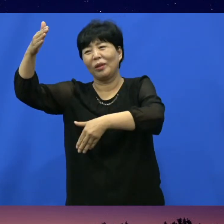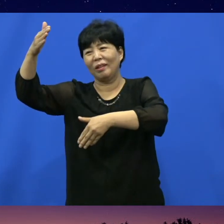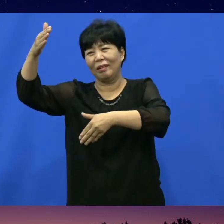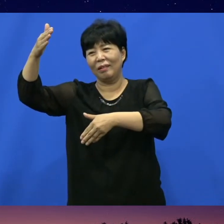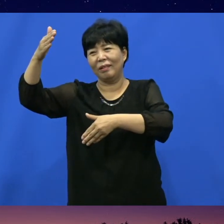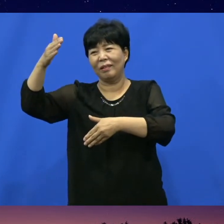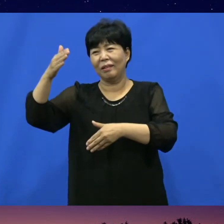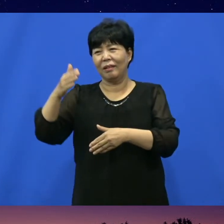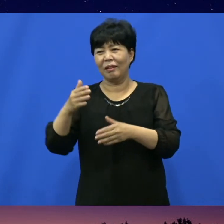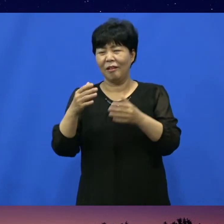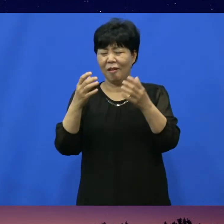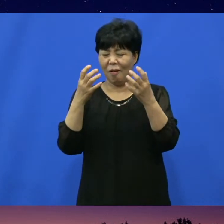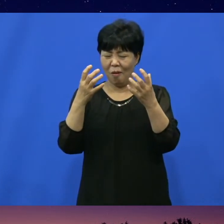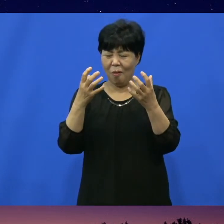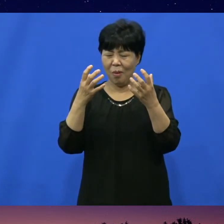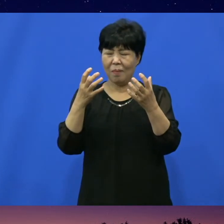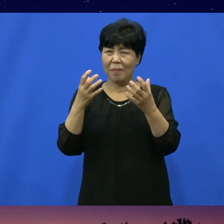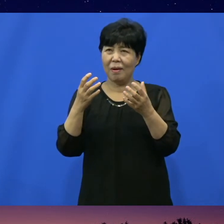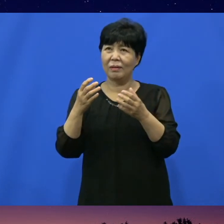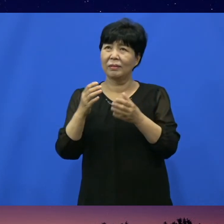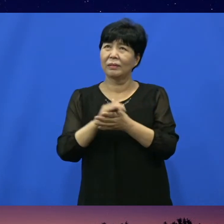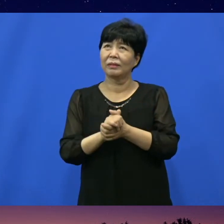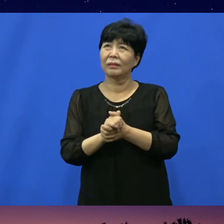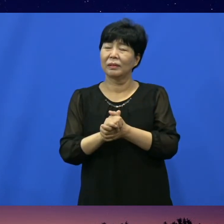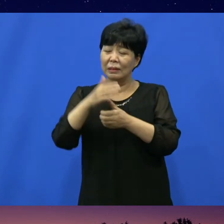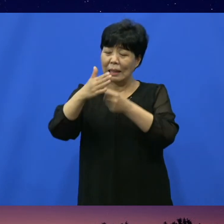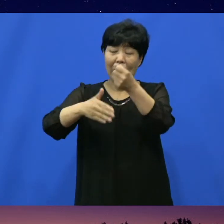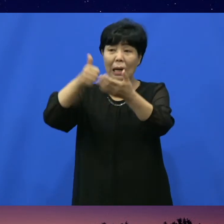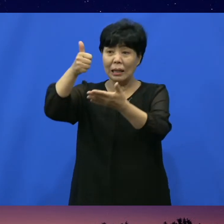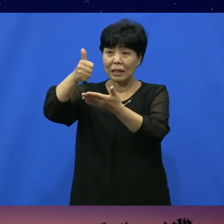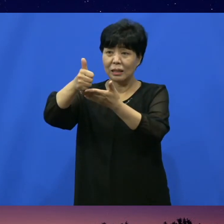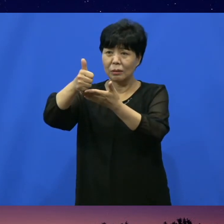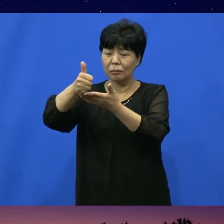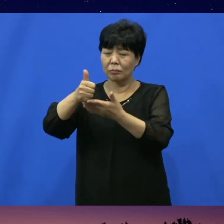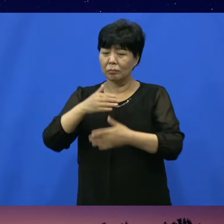이 엄청난 수직적 관계에 어떻게 사랑을 해요, 여러분?